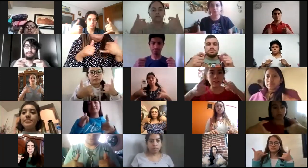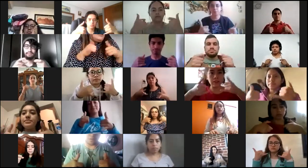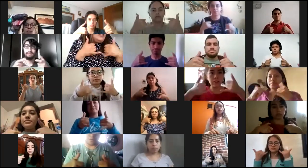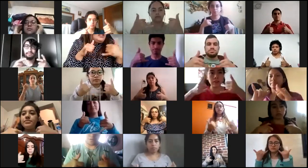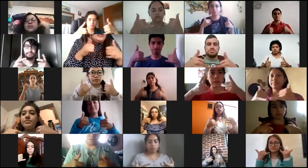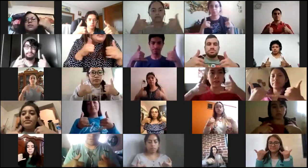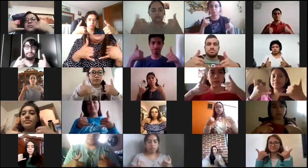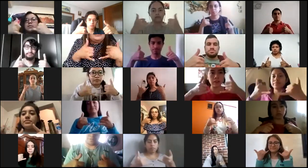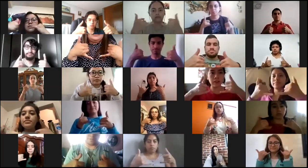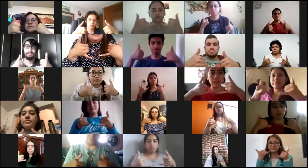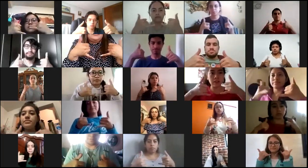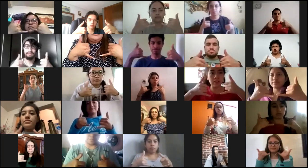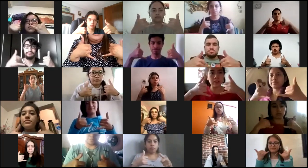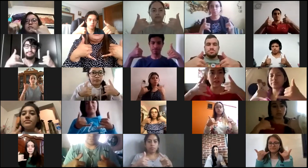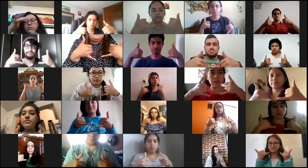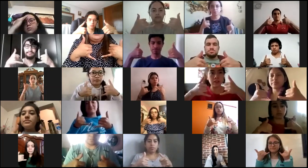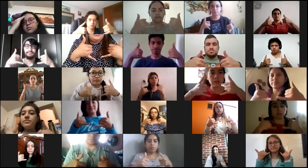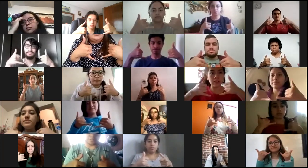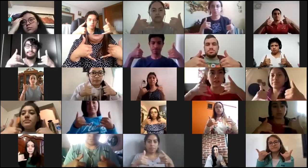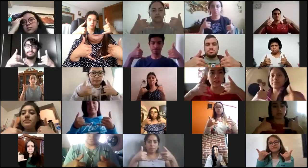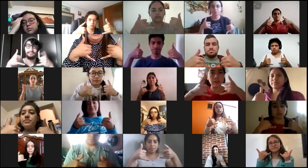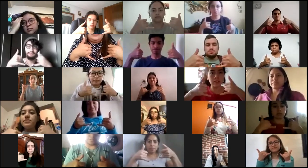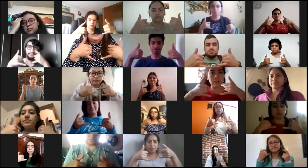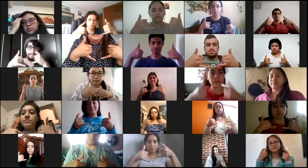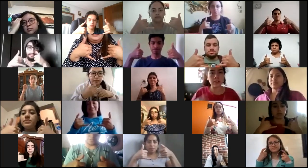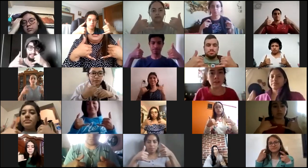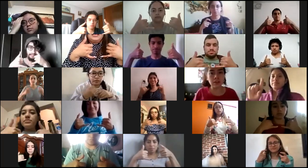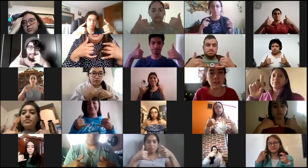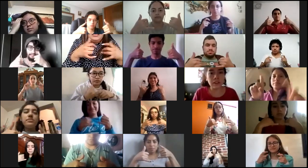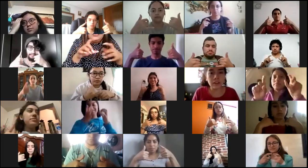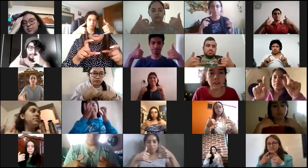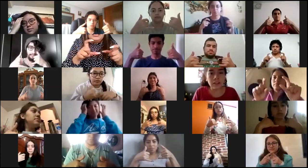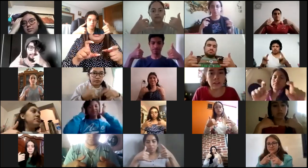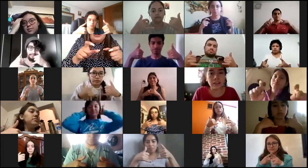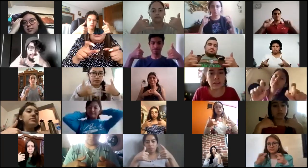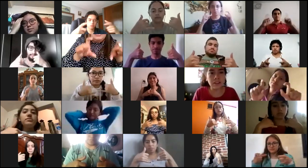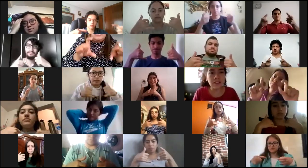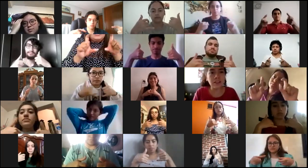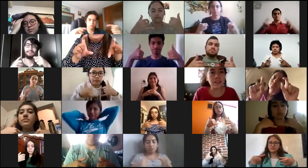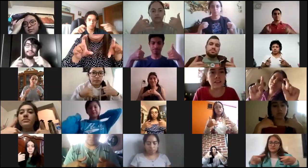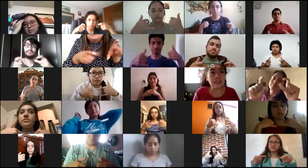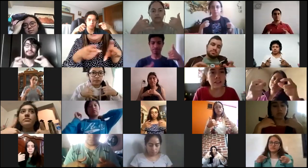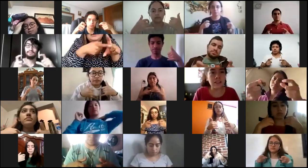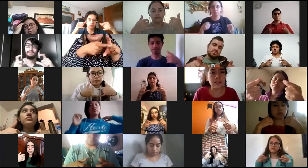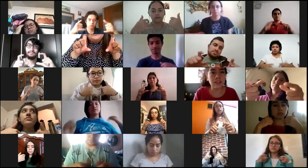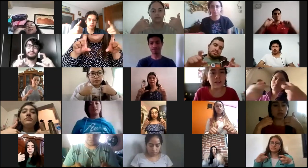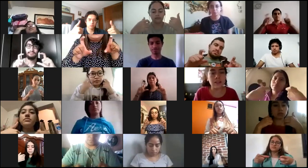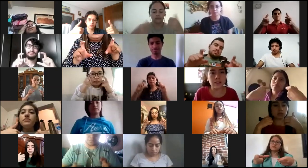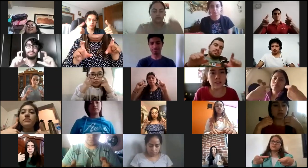telefonito. Telefonito. Me perdí en la X. X, ok. La X es la misma configuración de la mano que